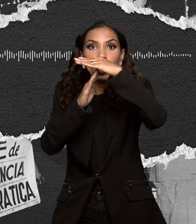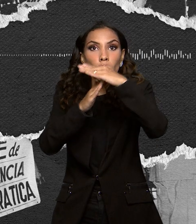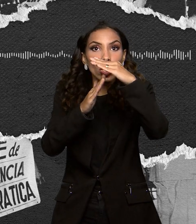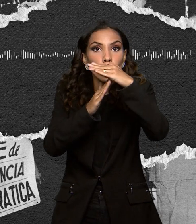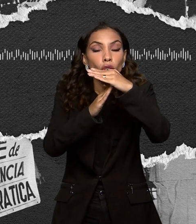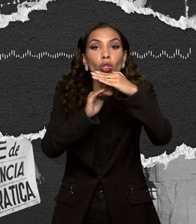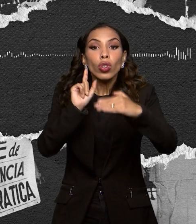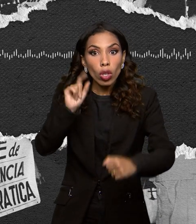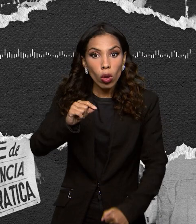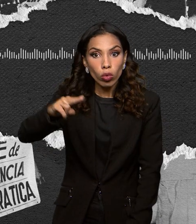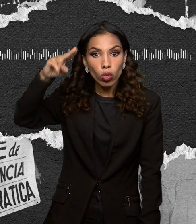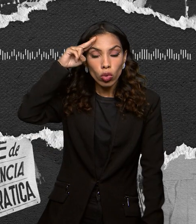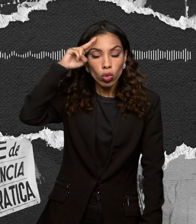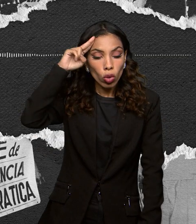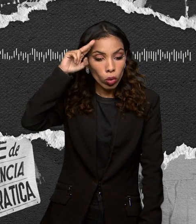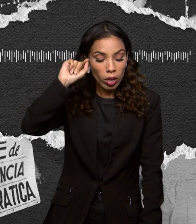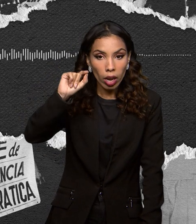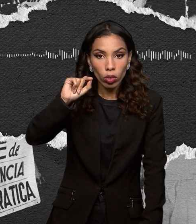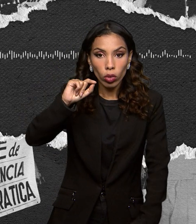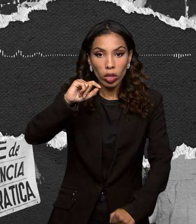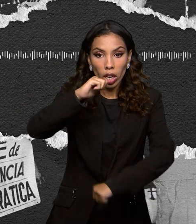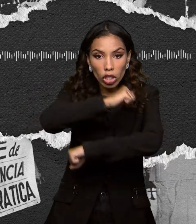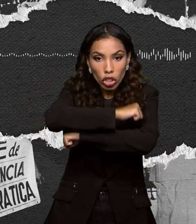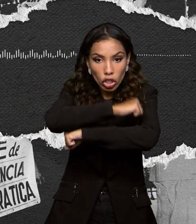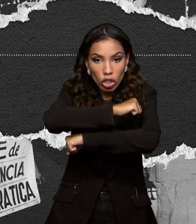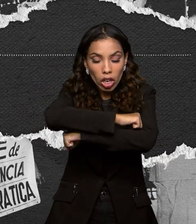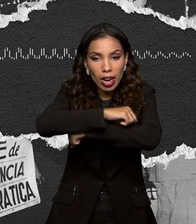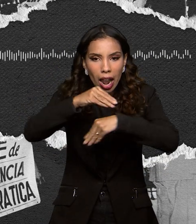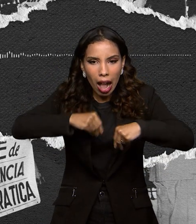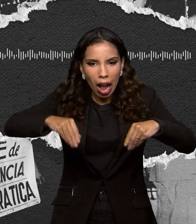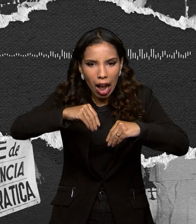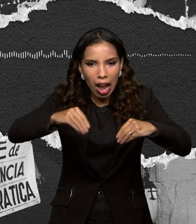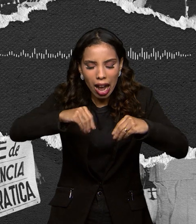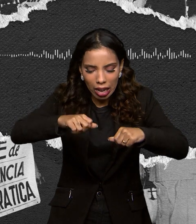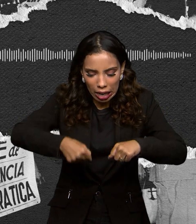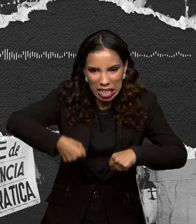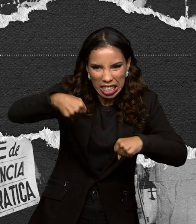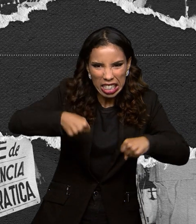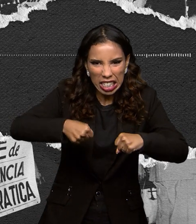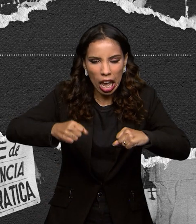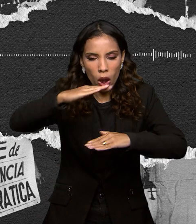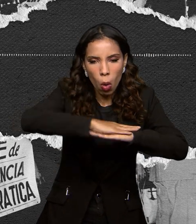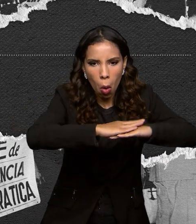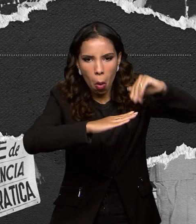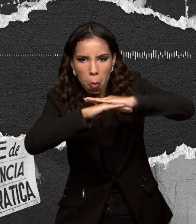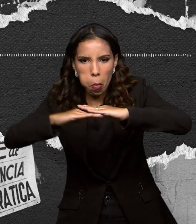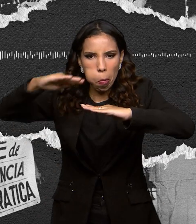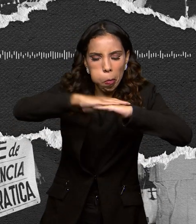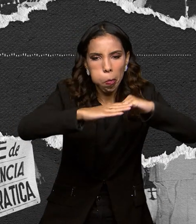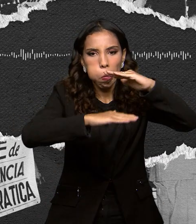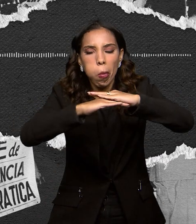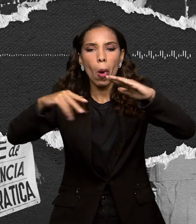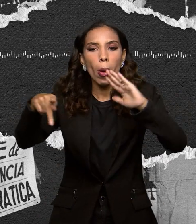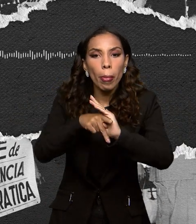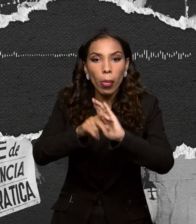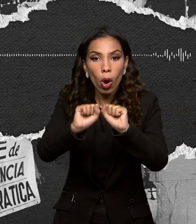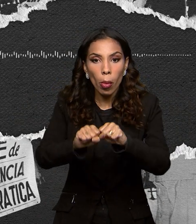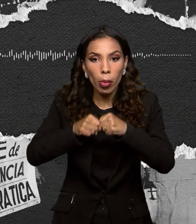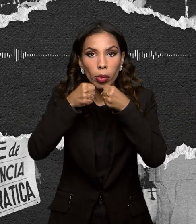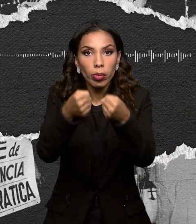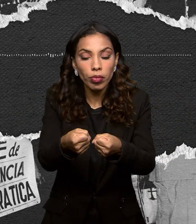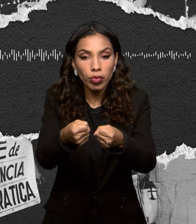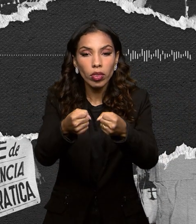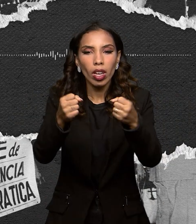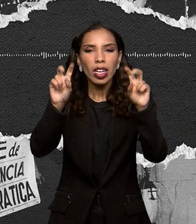empilhar sacos de areia junto às janelas, porta, entrada, em barricadas de proteção. Esse aí é um trecho do livro e